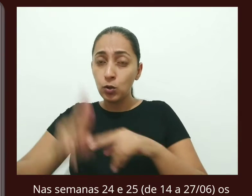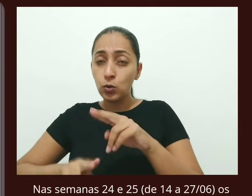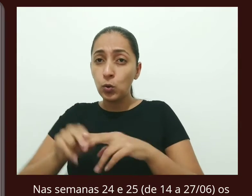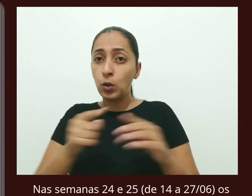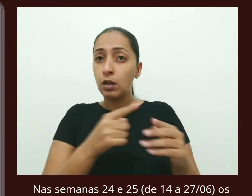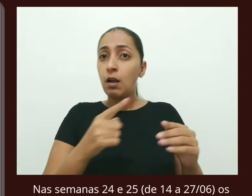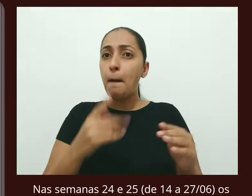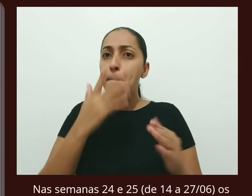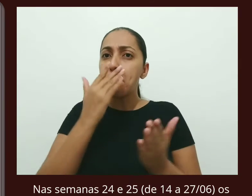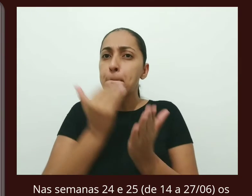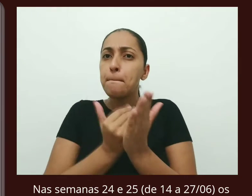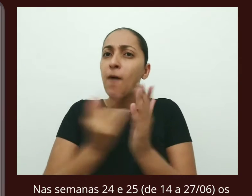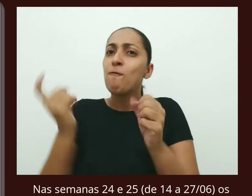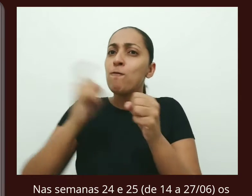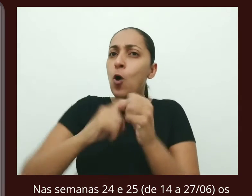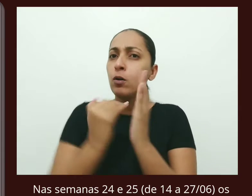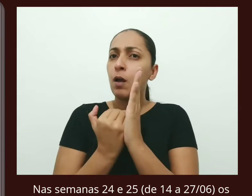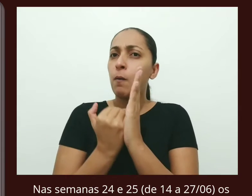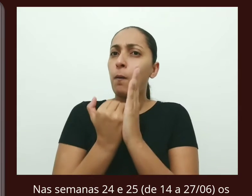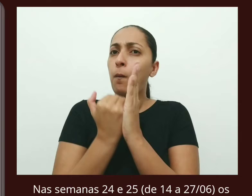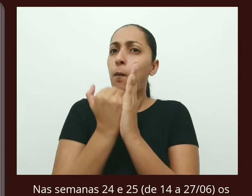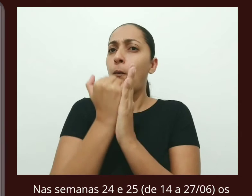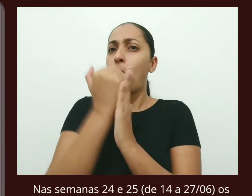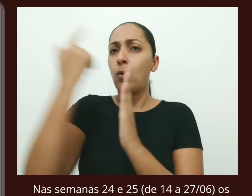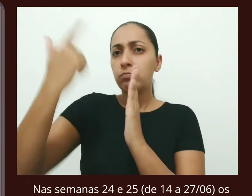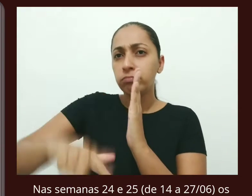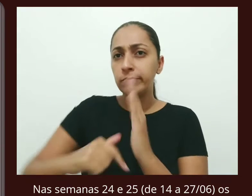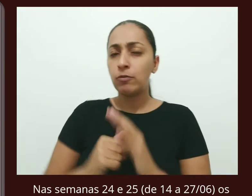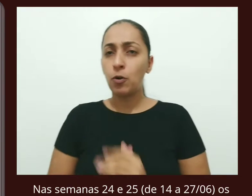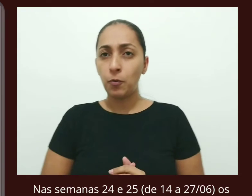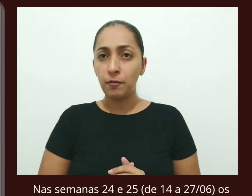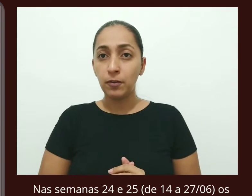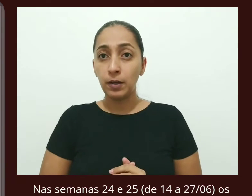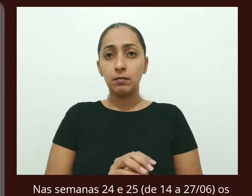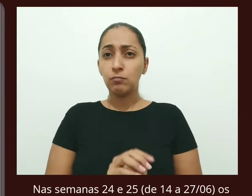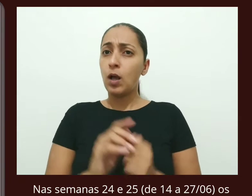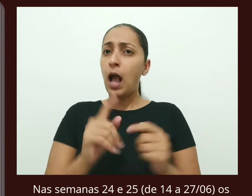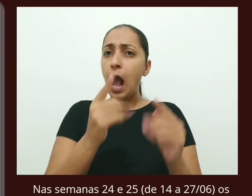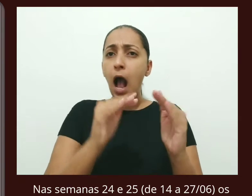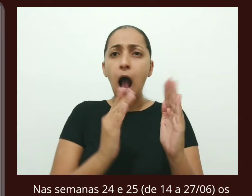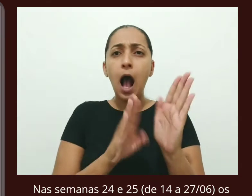vai até hoje, 27 de junho, os números voltaram a subir.